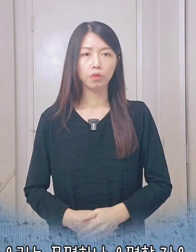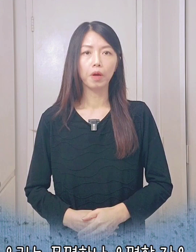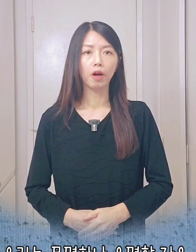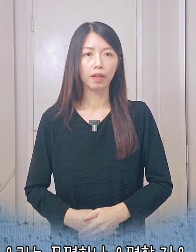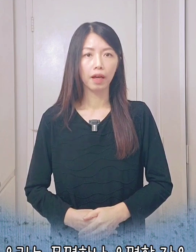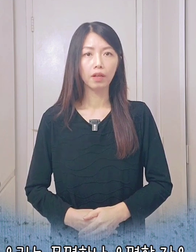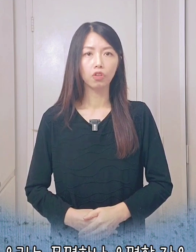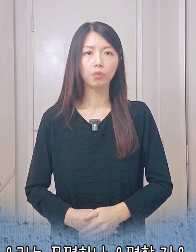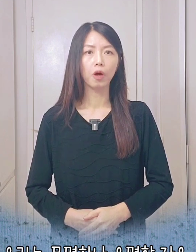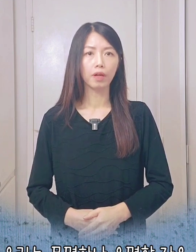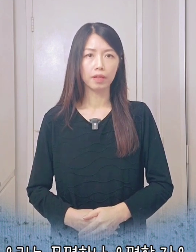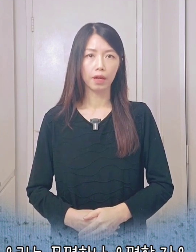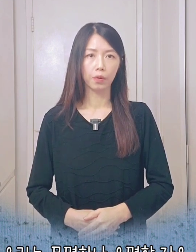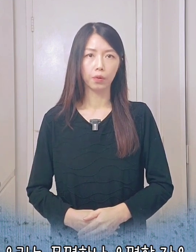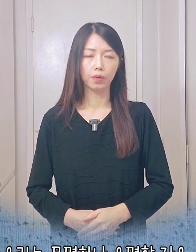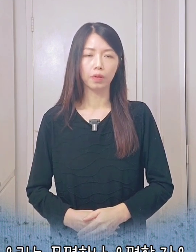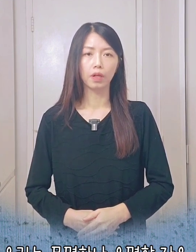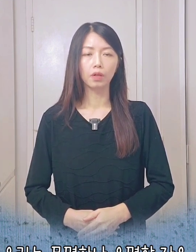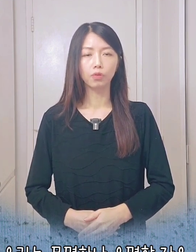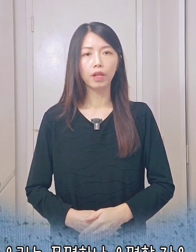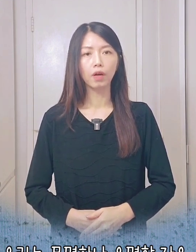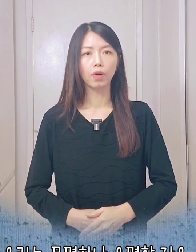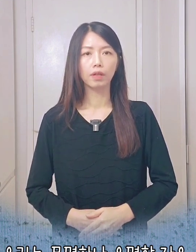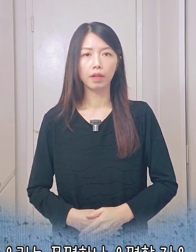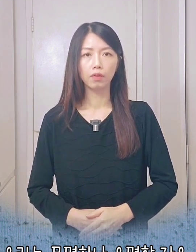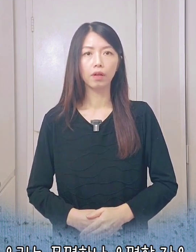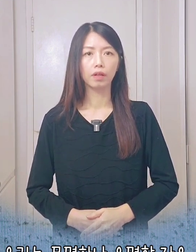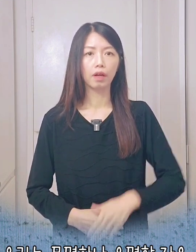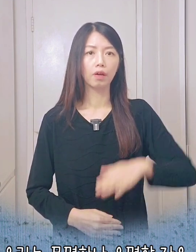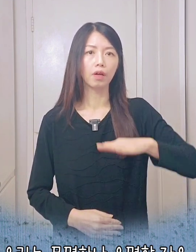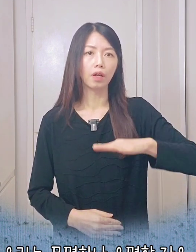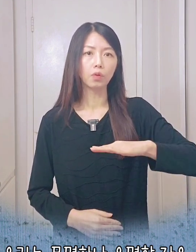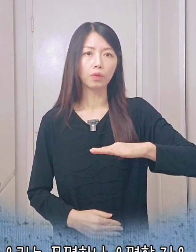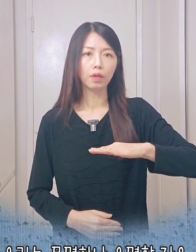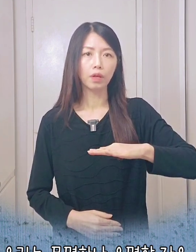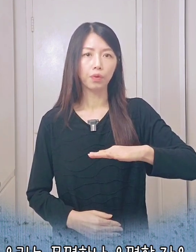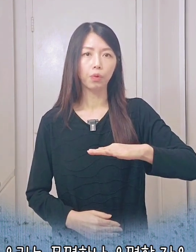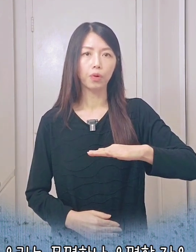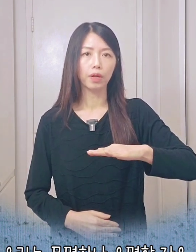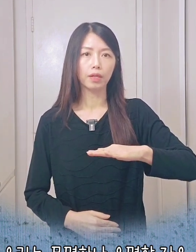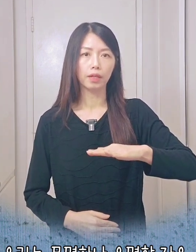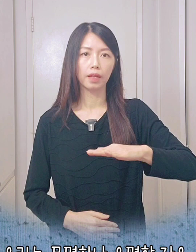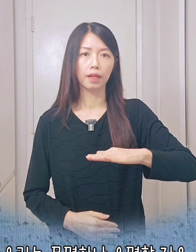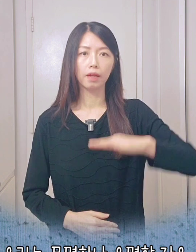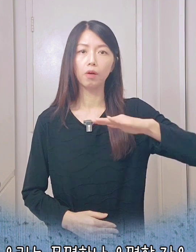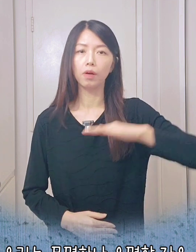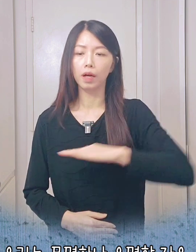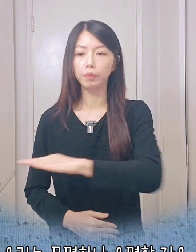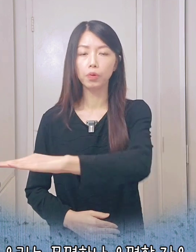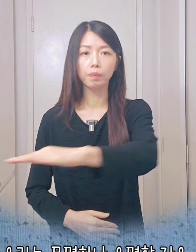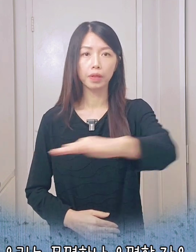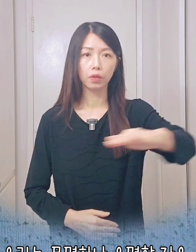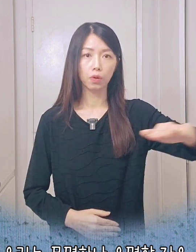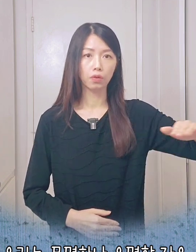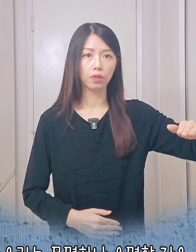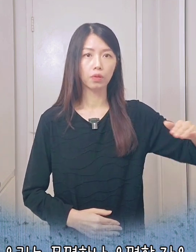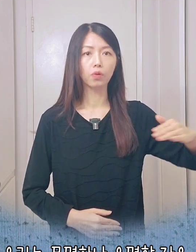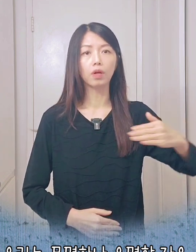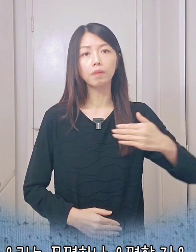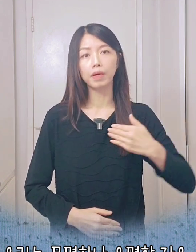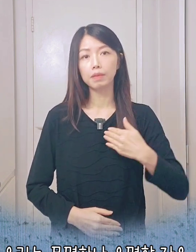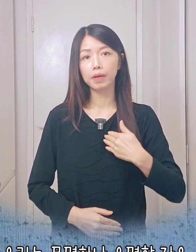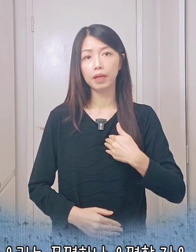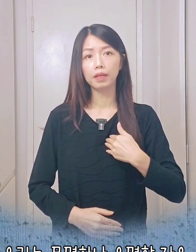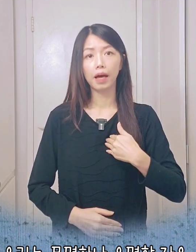우리는 무명하나 유명한 자요. 우리라고 하는 뜻의 수어는요, 손등이 위로 보이게 이 상태에서 앞으로 한 바퀴